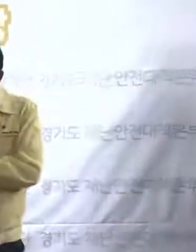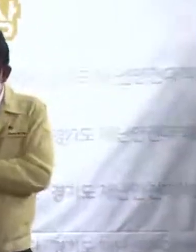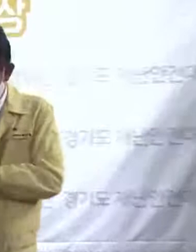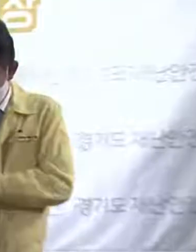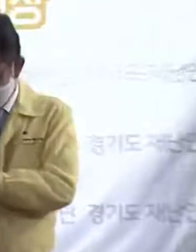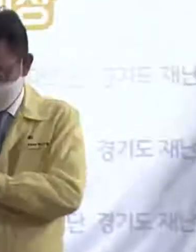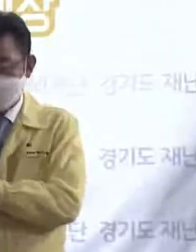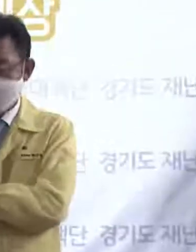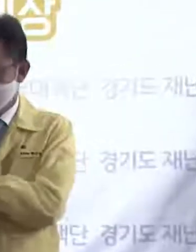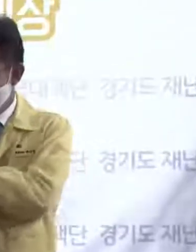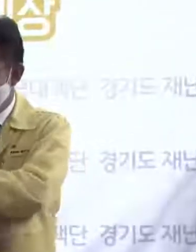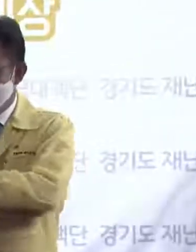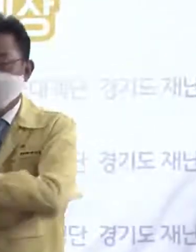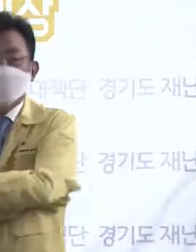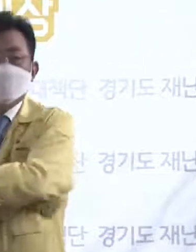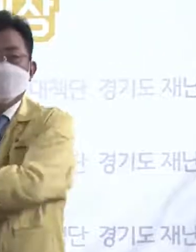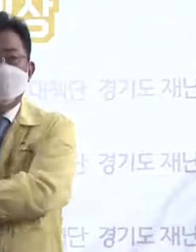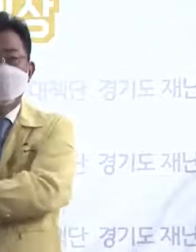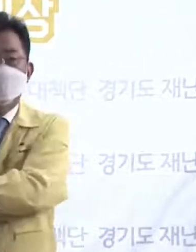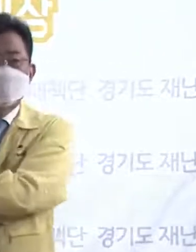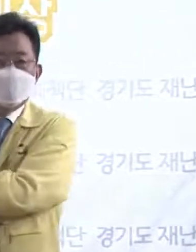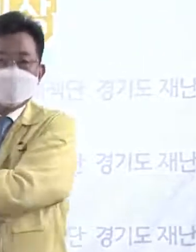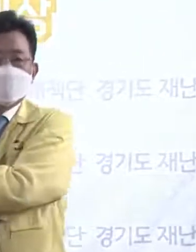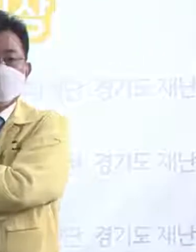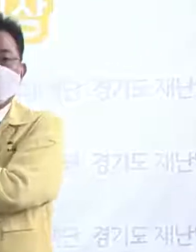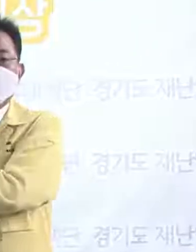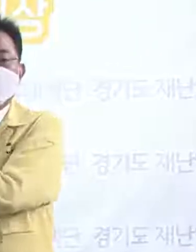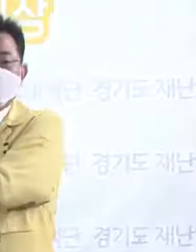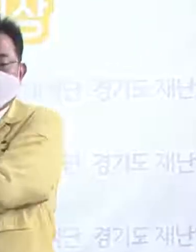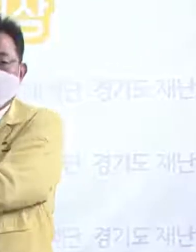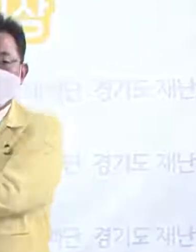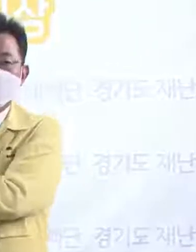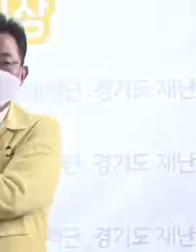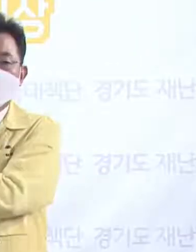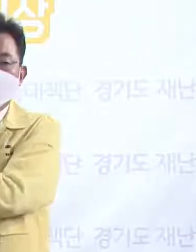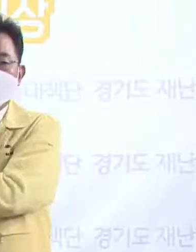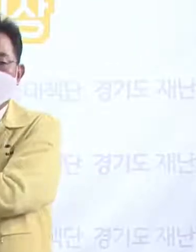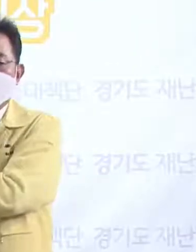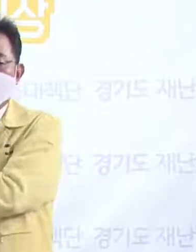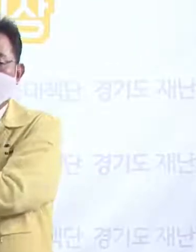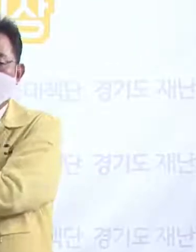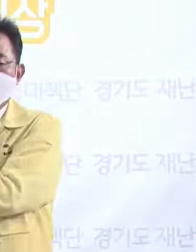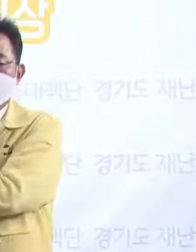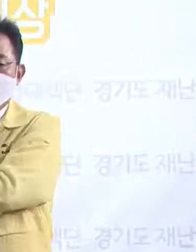꼭 잡고 우리가. 이렇게. 이렇게. 이렇게. 이렇게. 이렇게. 이렇게. 이렇게. 이렇게. 이렇게. 이렇게. 이렇게. 이렇게. 이렇게. 이렇게. 이렇게.